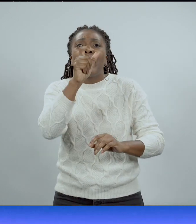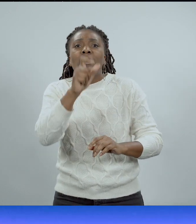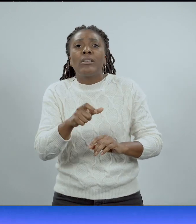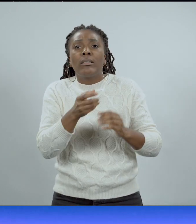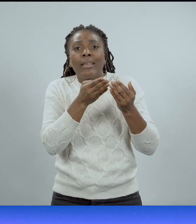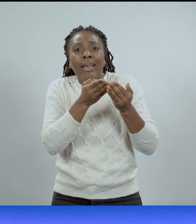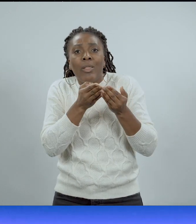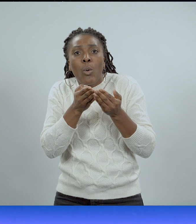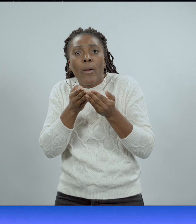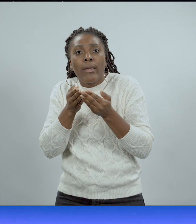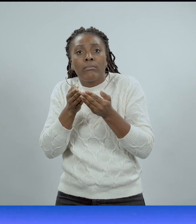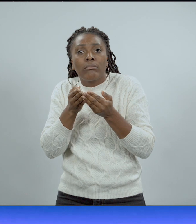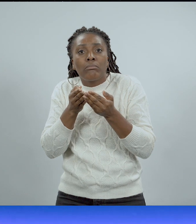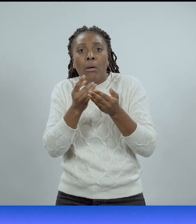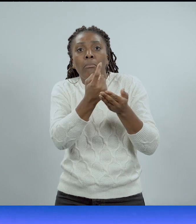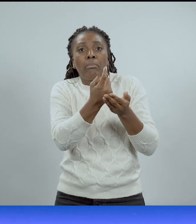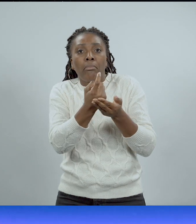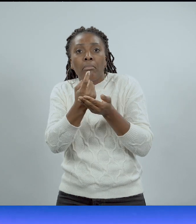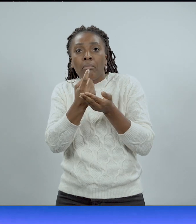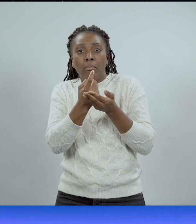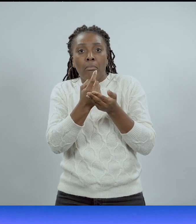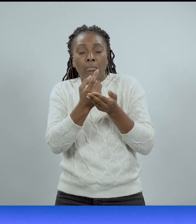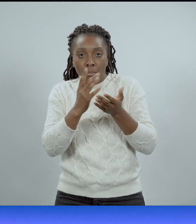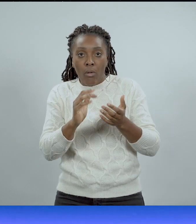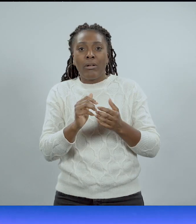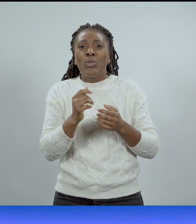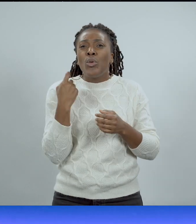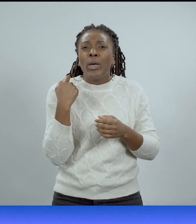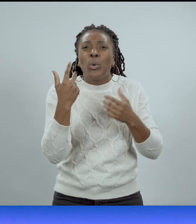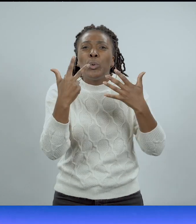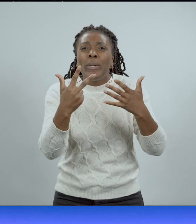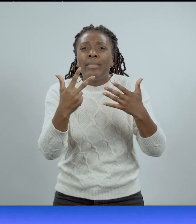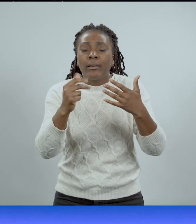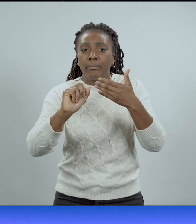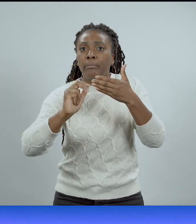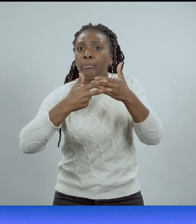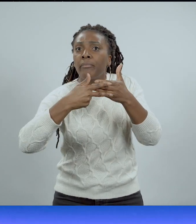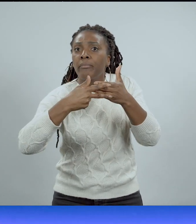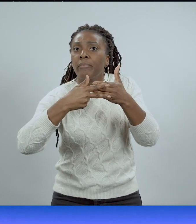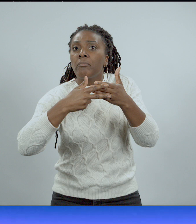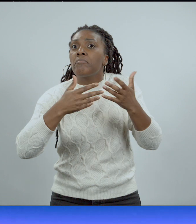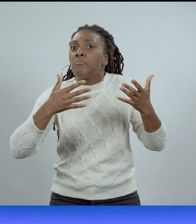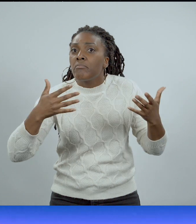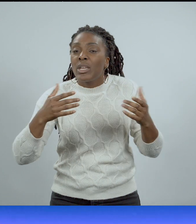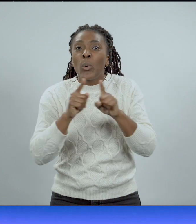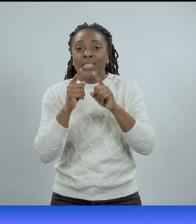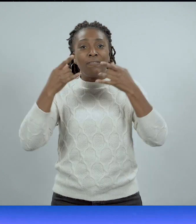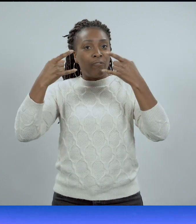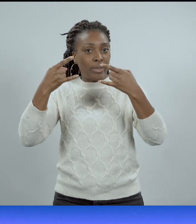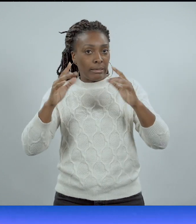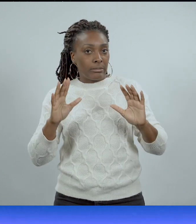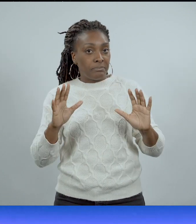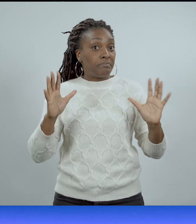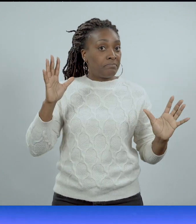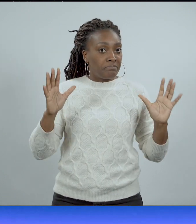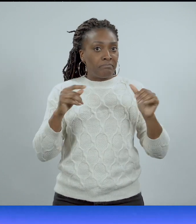aussi cette personne qui lui ramène un canoë. Il y a aussi le chiffre 8 qui se trouve sur ce canoë. Et il y a aussi